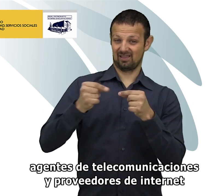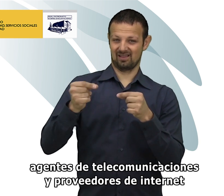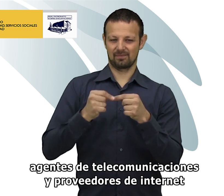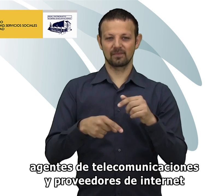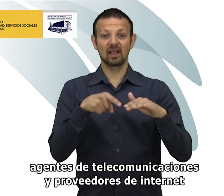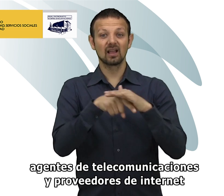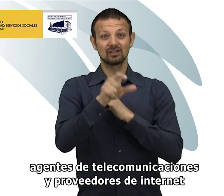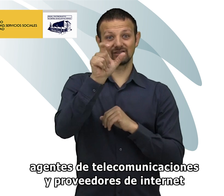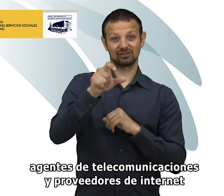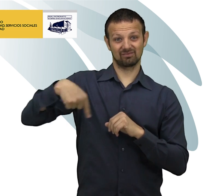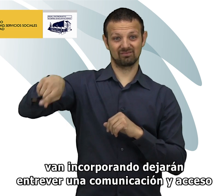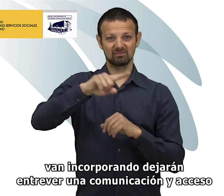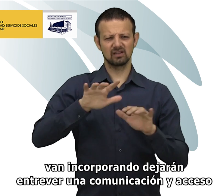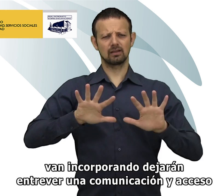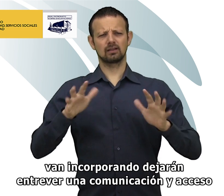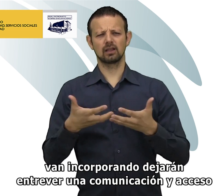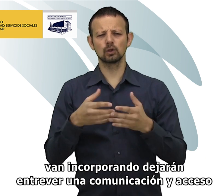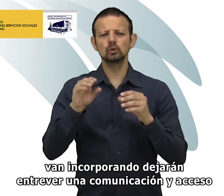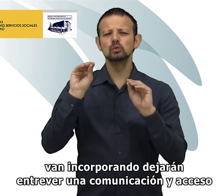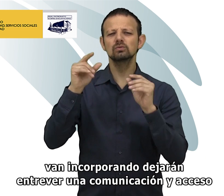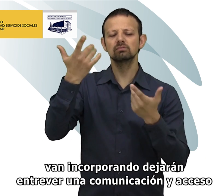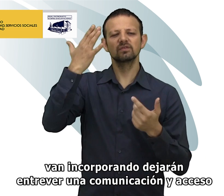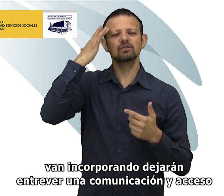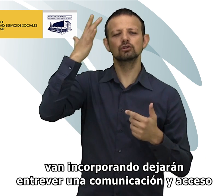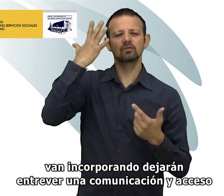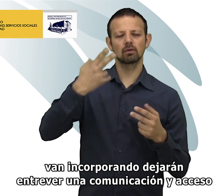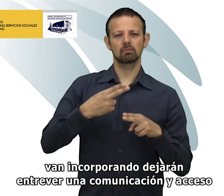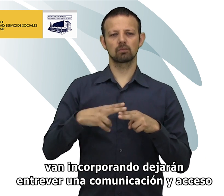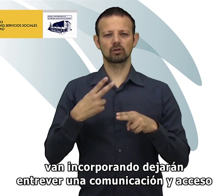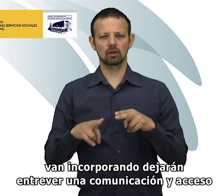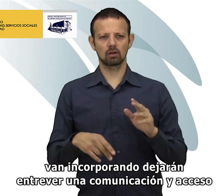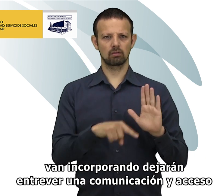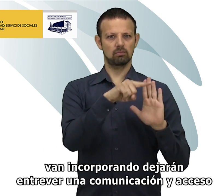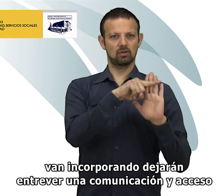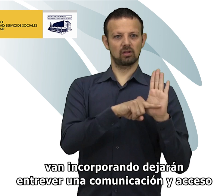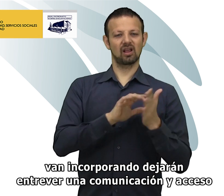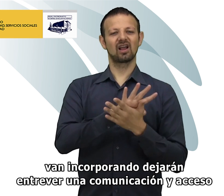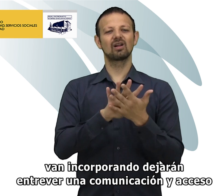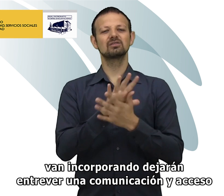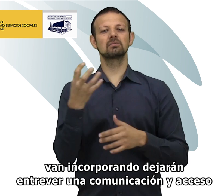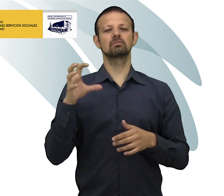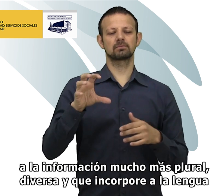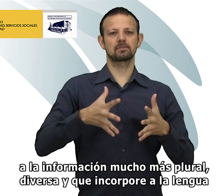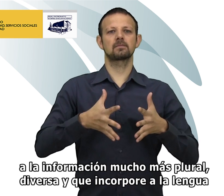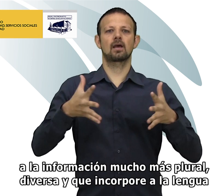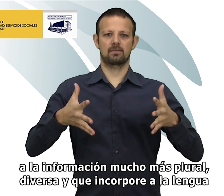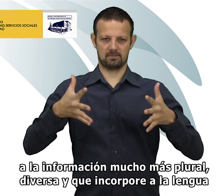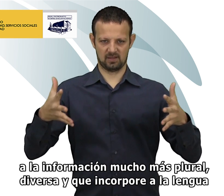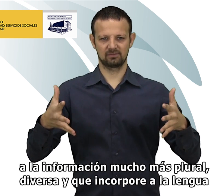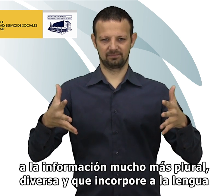a la información mucho más plural, diversa y que incorpore a la lengua de signos española ya no solo como un medio